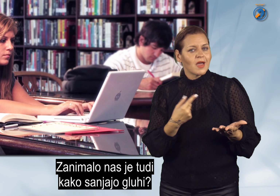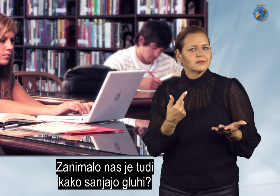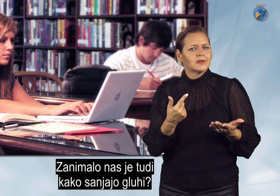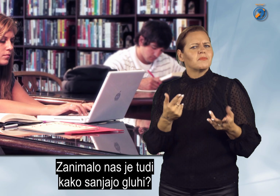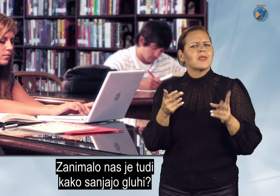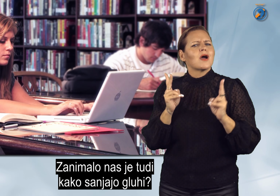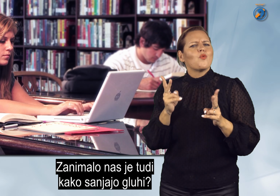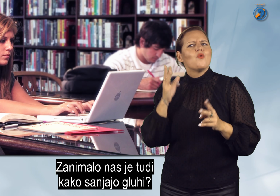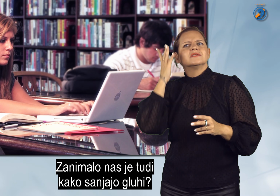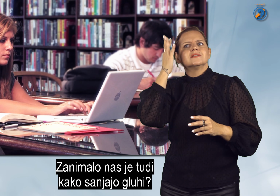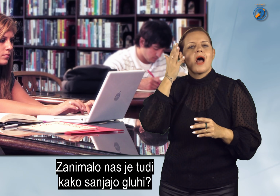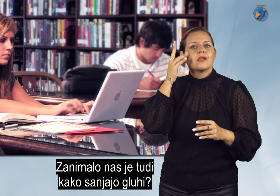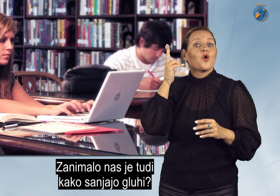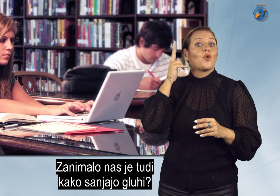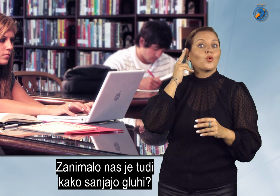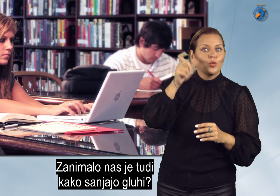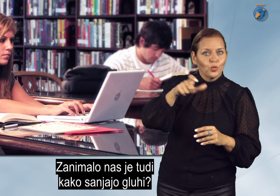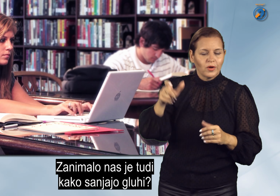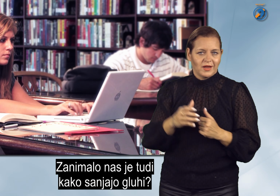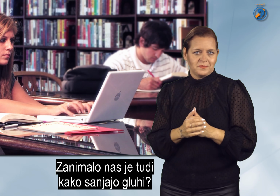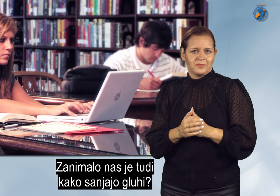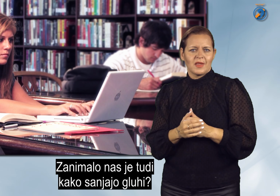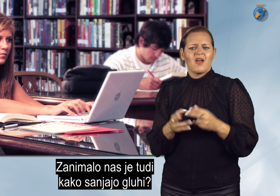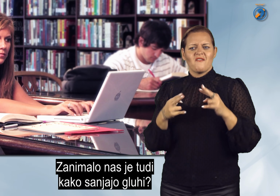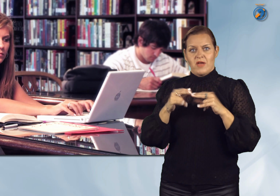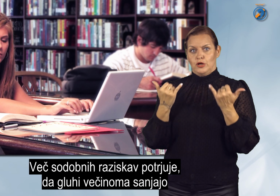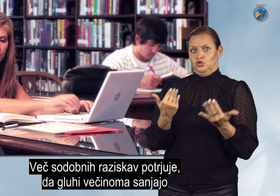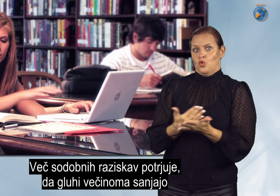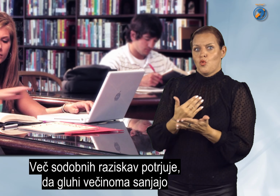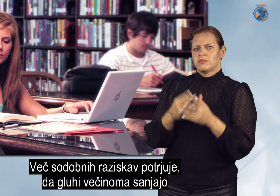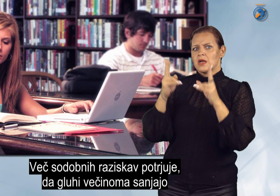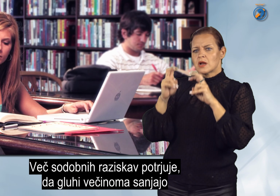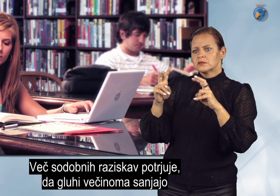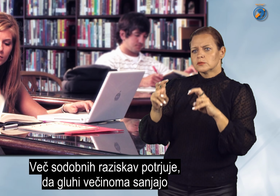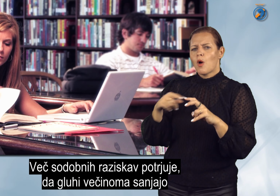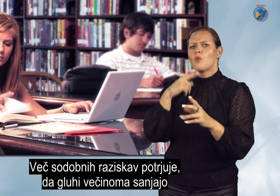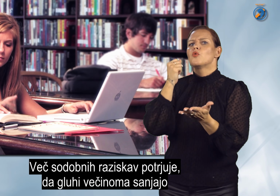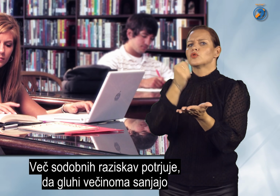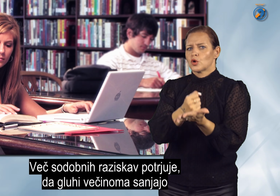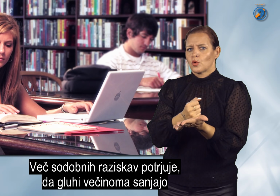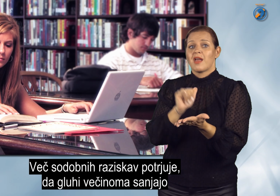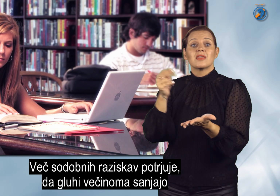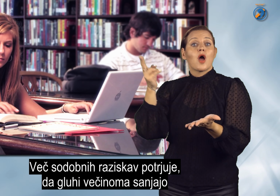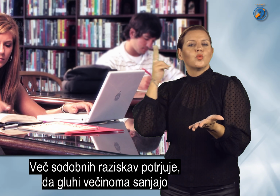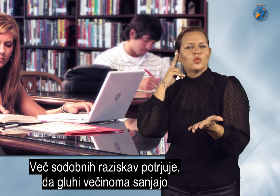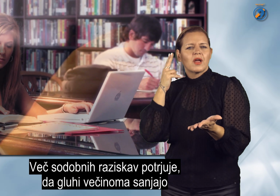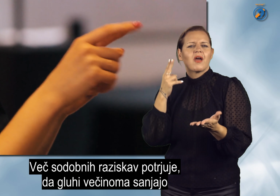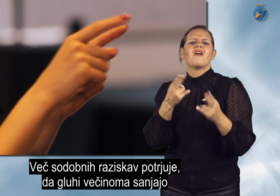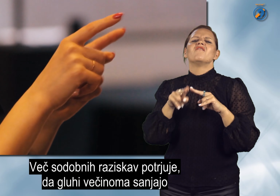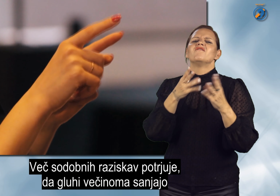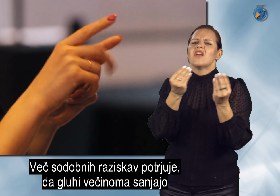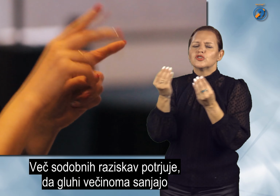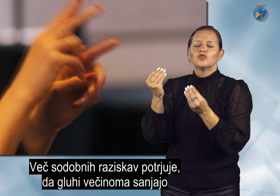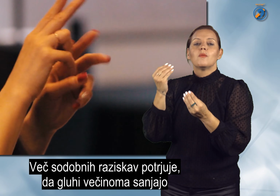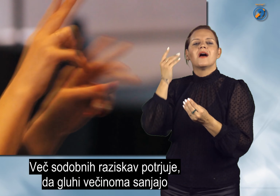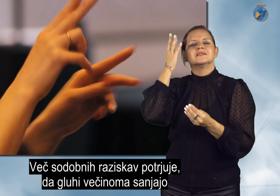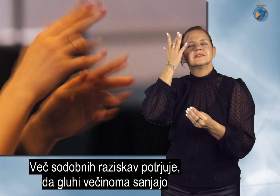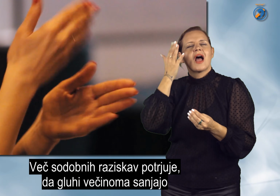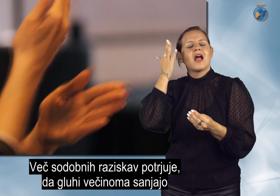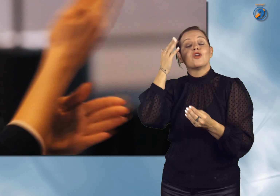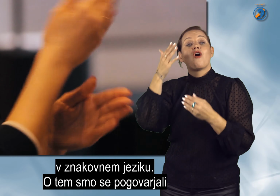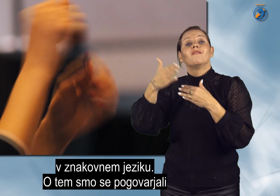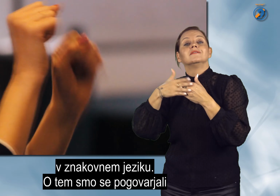Zanimalo nas je tudi, kako sanjajo gluhi. Več sodobnih raziskav potrjuje, da gluhi večinoma sanjajo